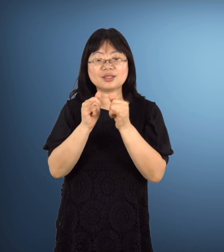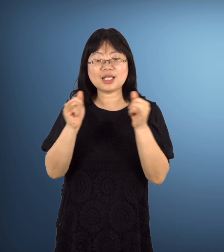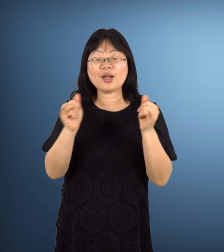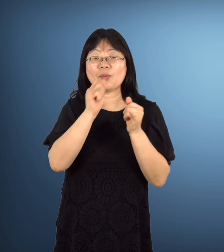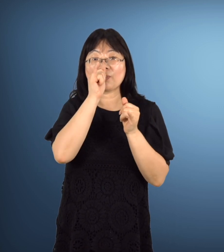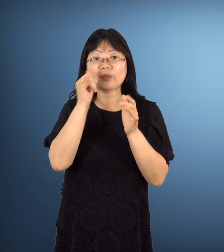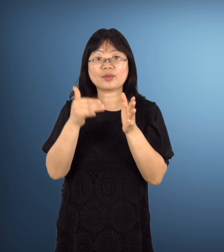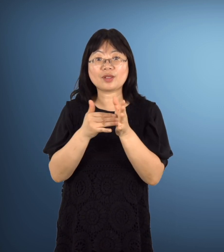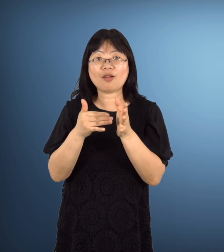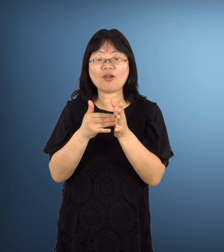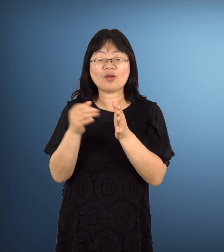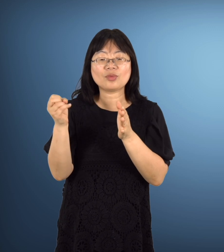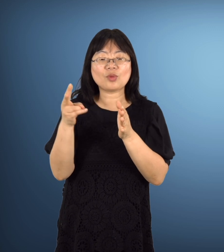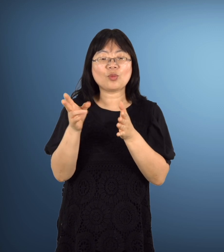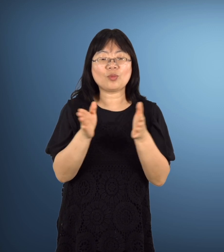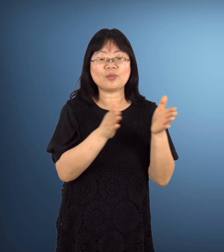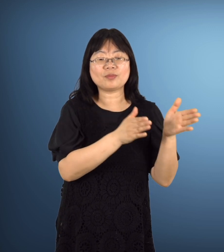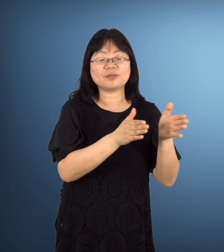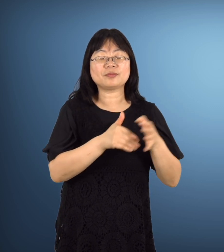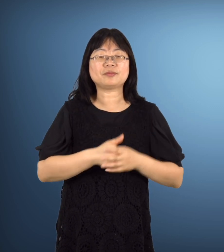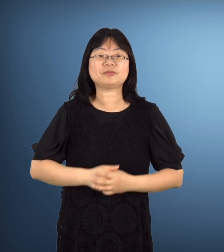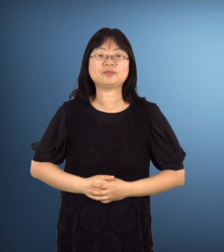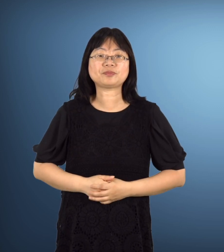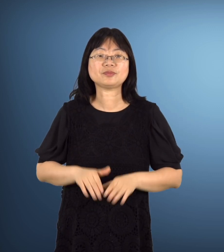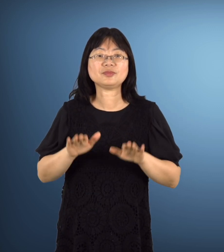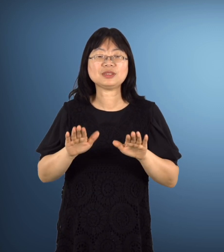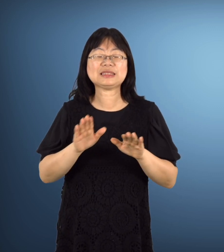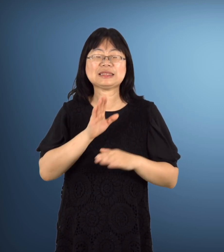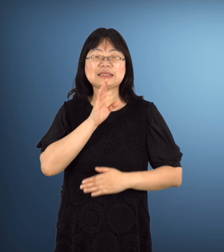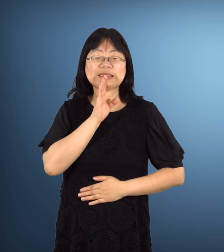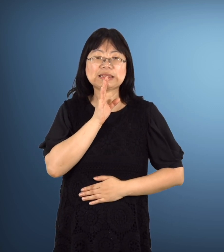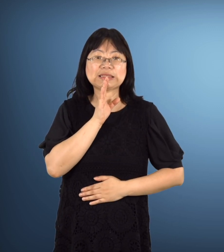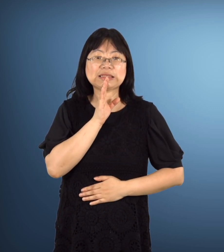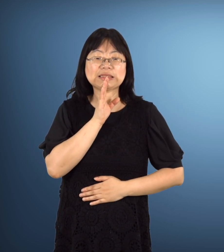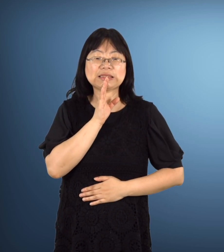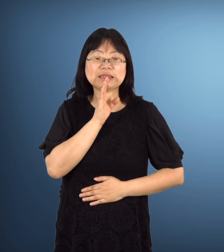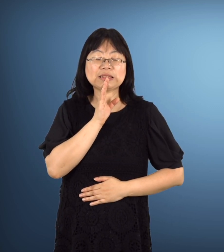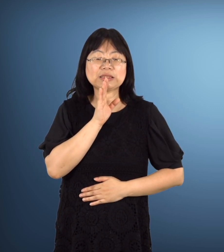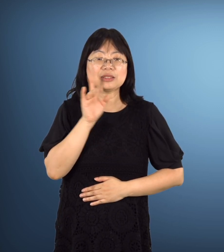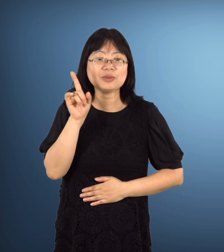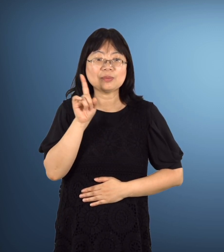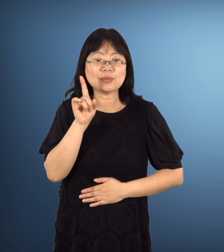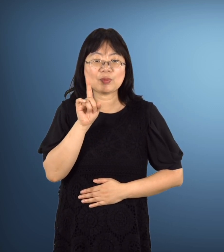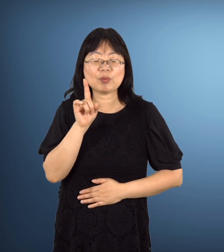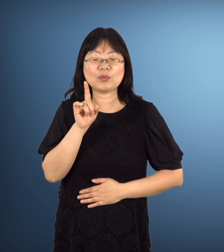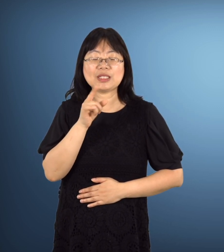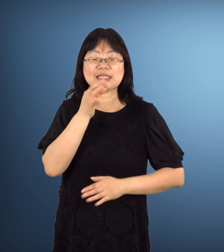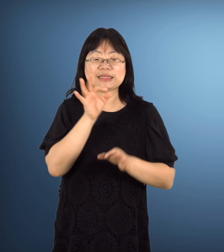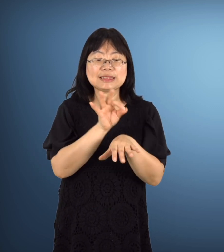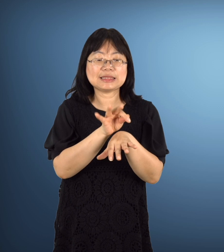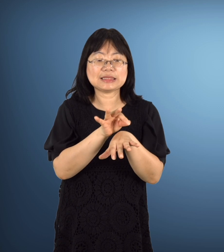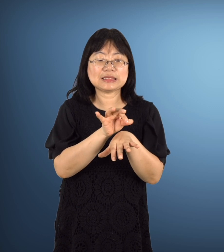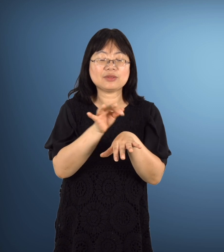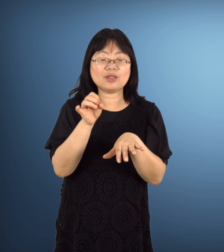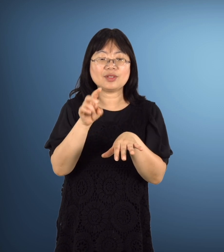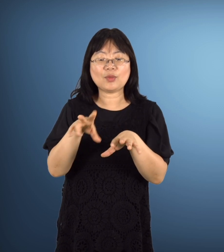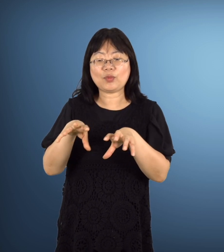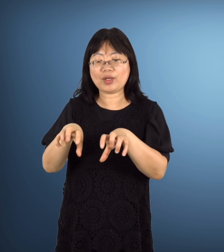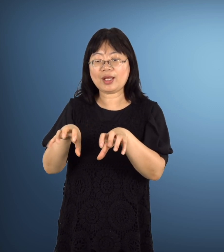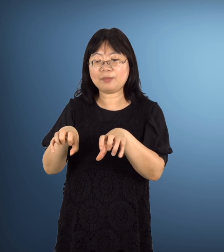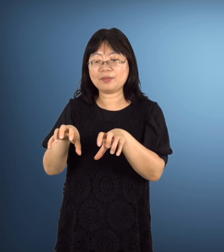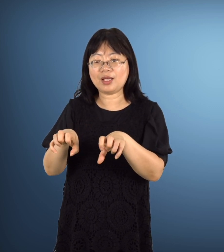사람들이 있었고 또 한켠에는 이제 침, 지압, 안마 이런 걸로 이제